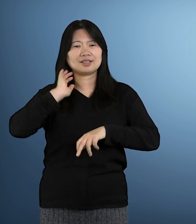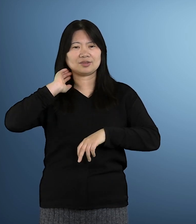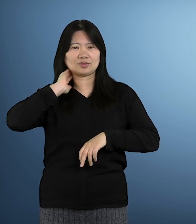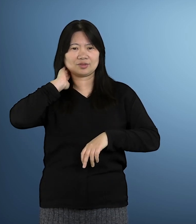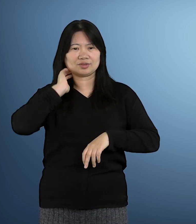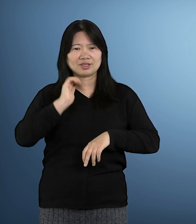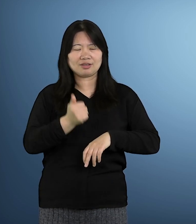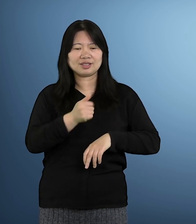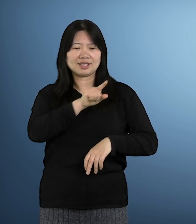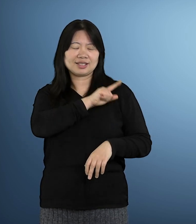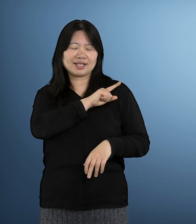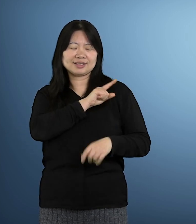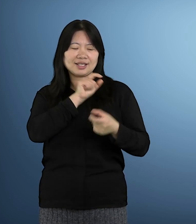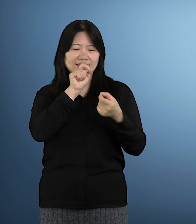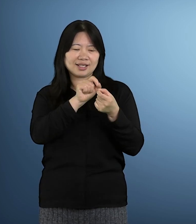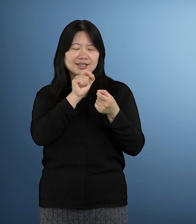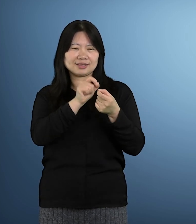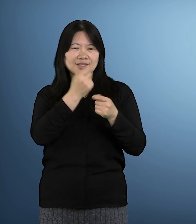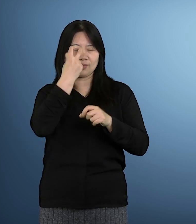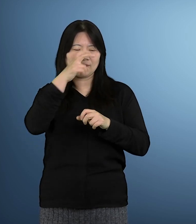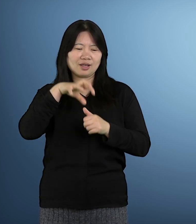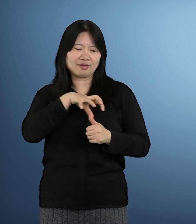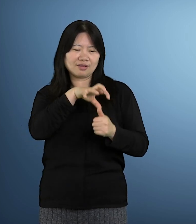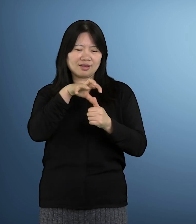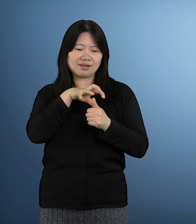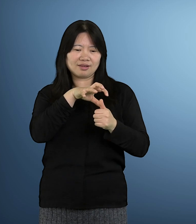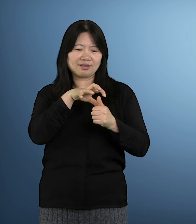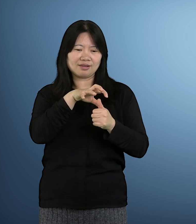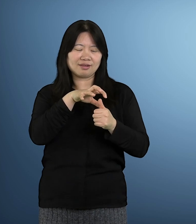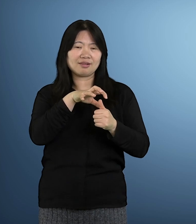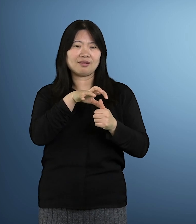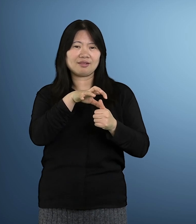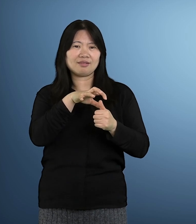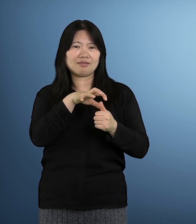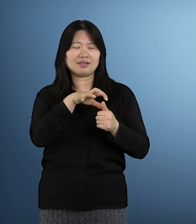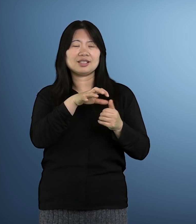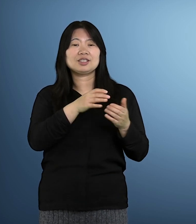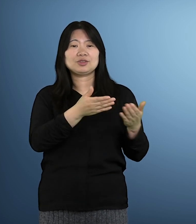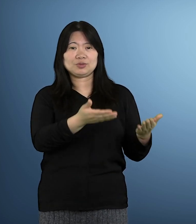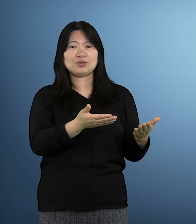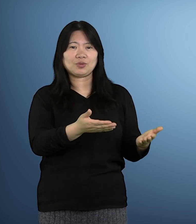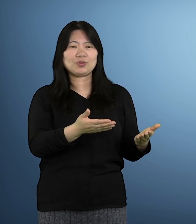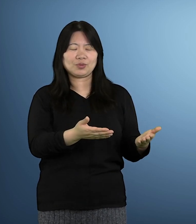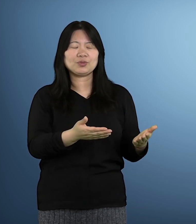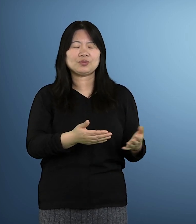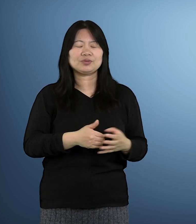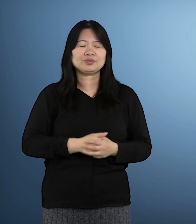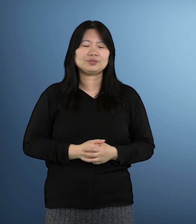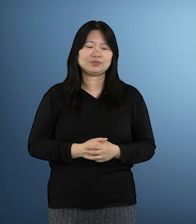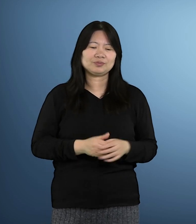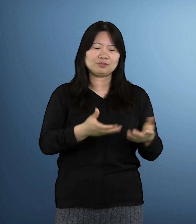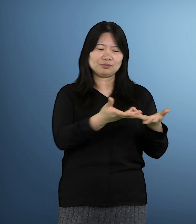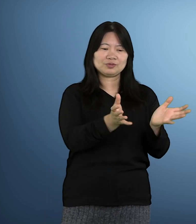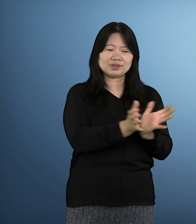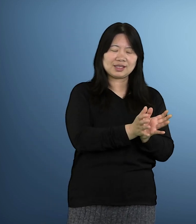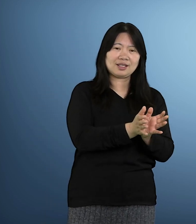대통령을 가장 지근거리에 주둔해서 지키는 경호